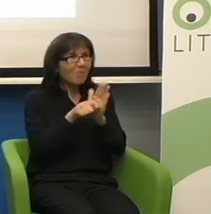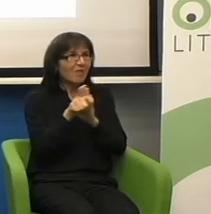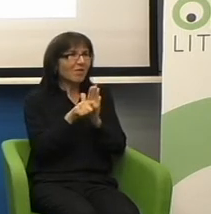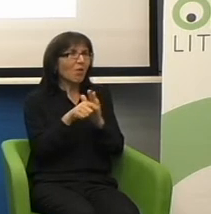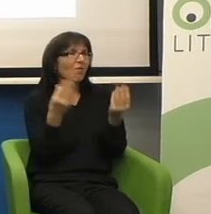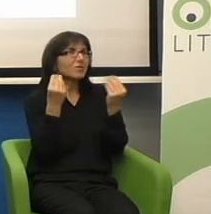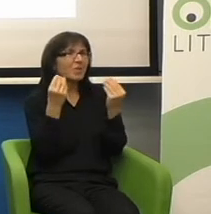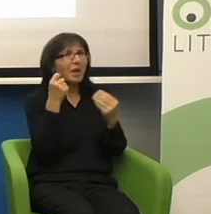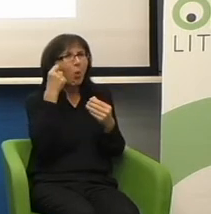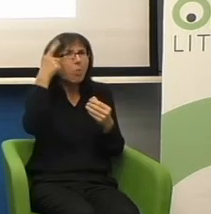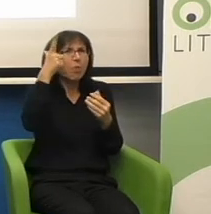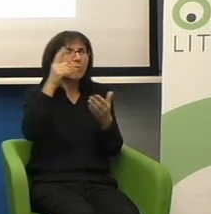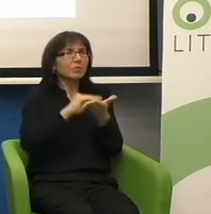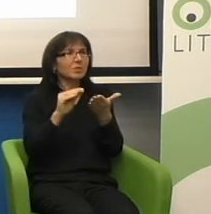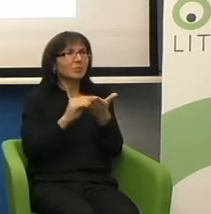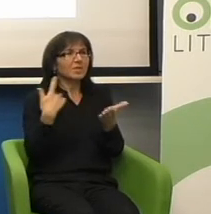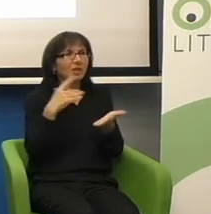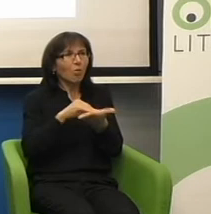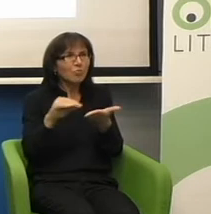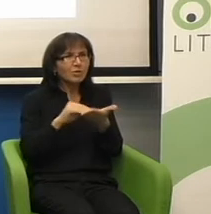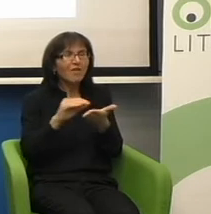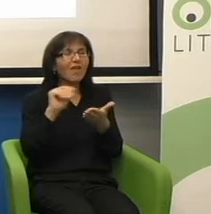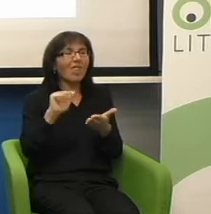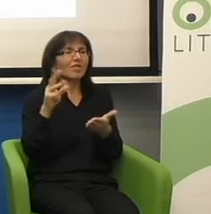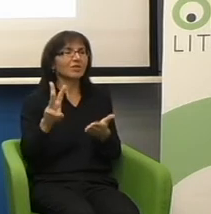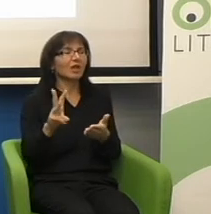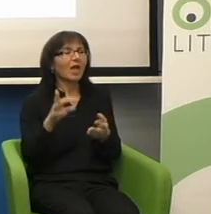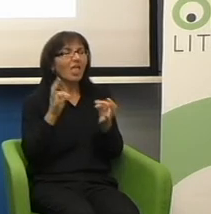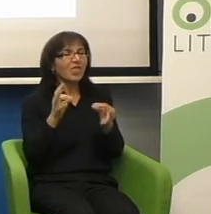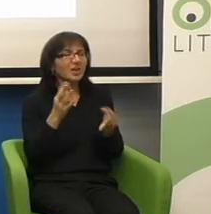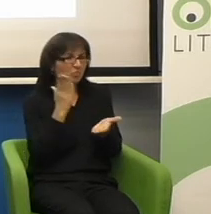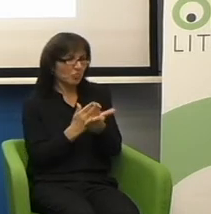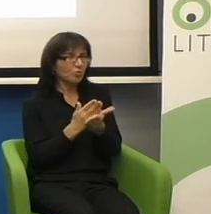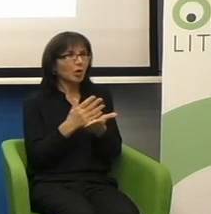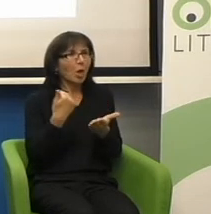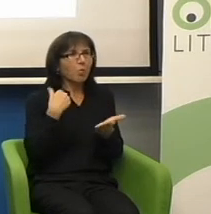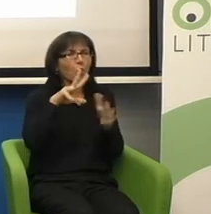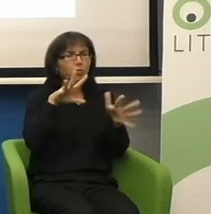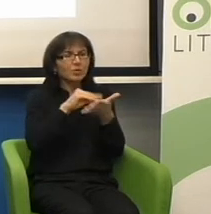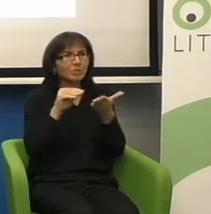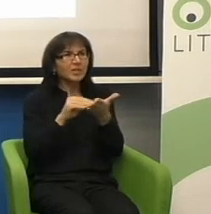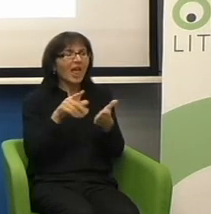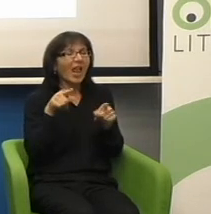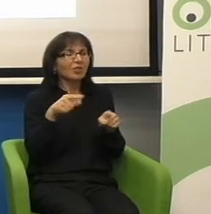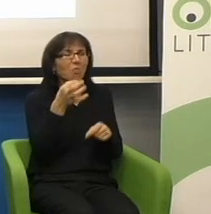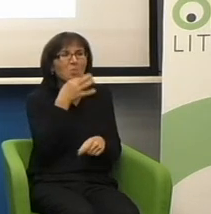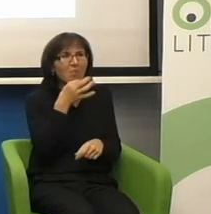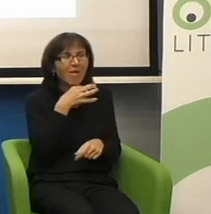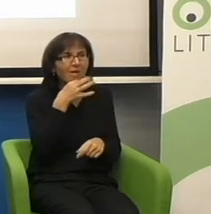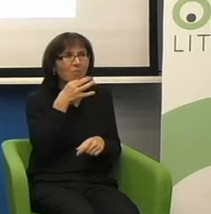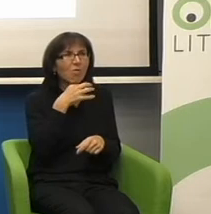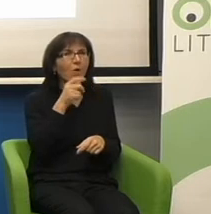jest w ogóle, że taka biografia jest potrzebna, że to, co do tej pory się ukazało, to jest za mało, że